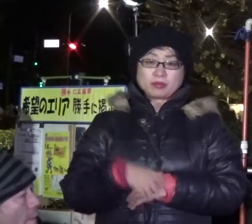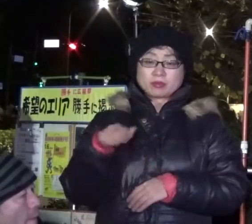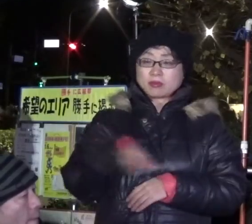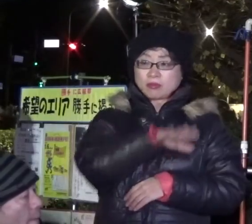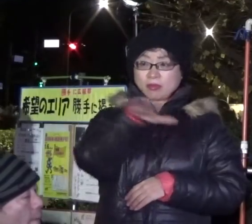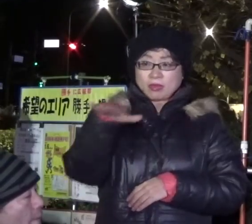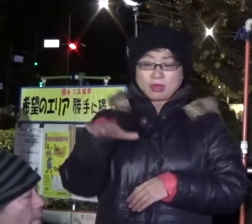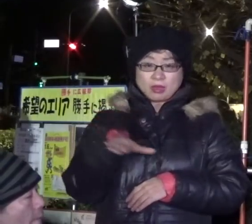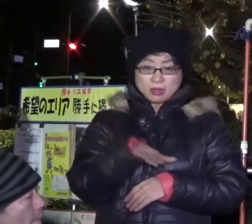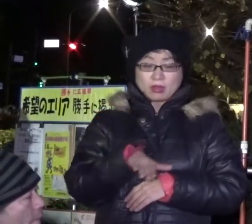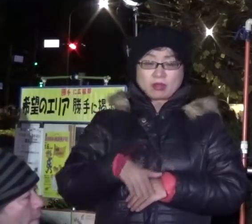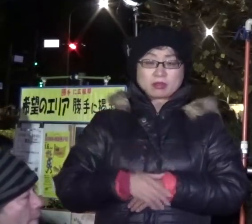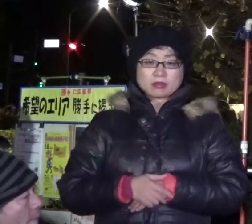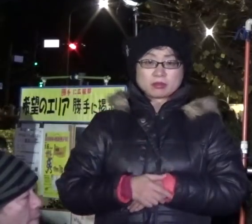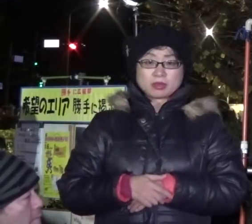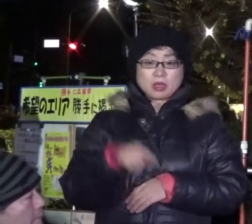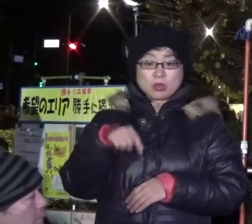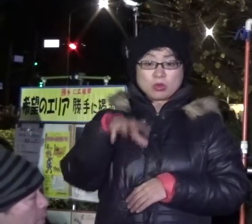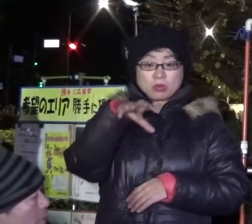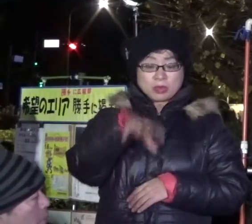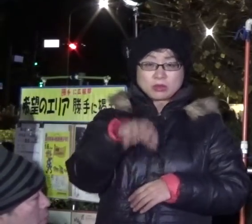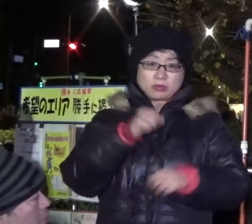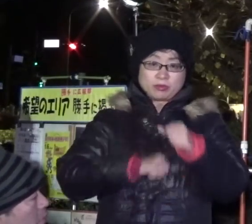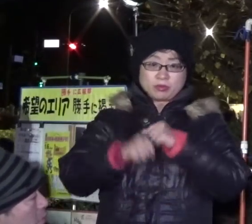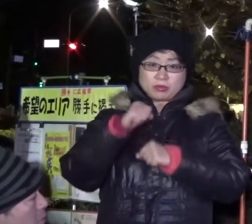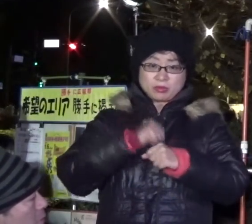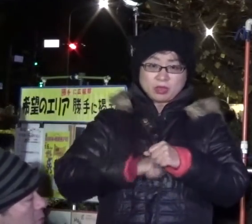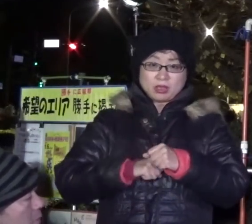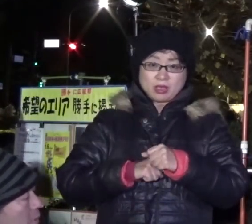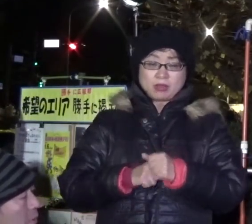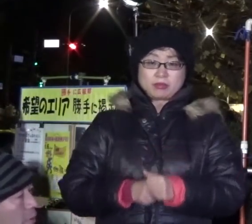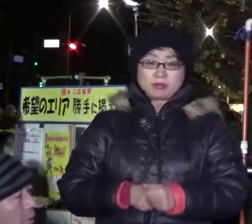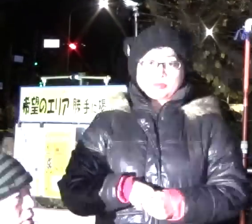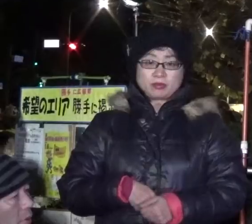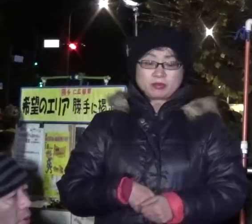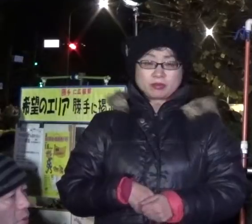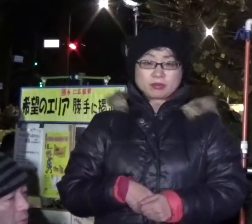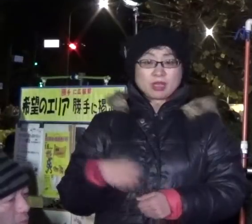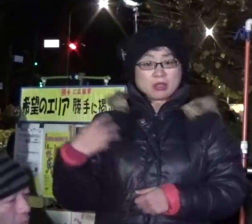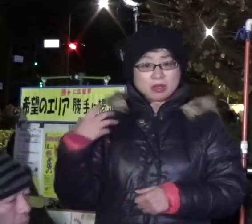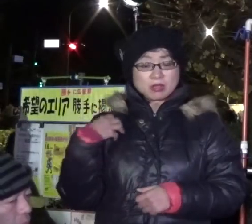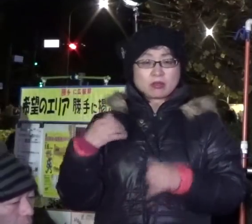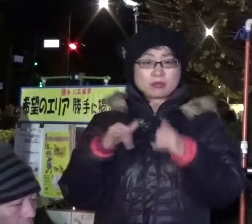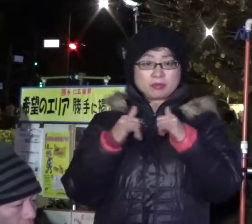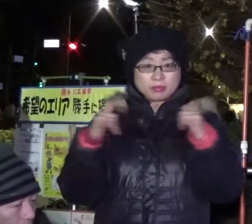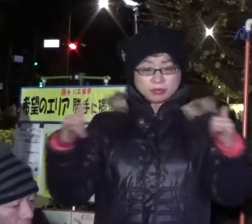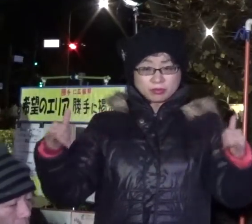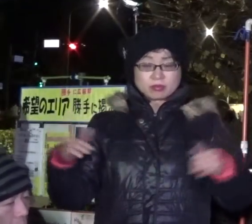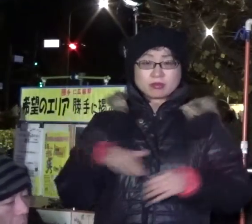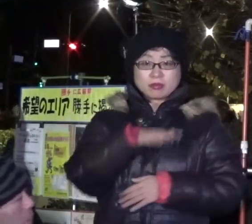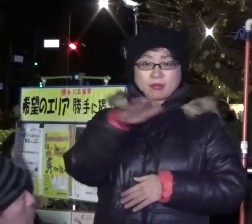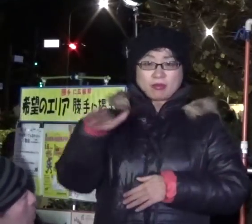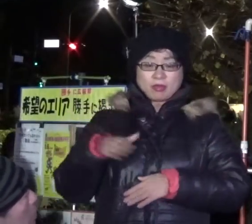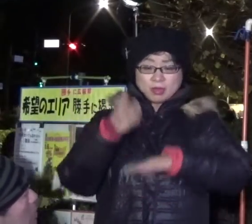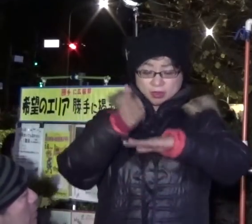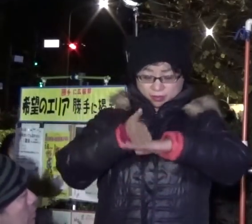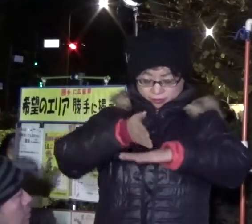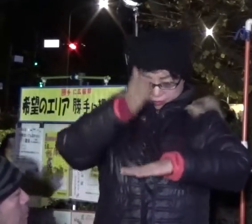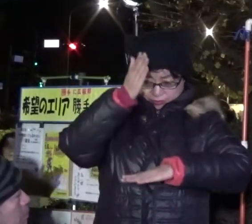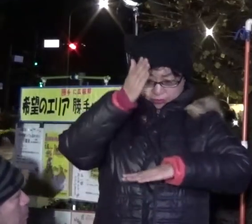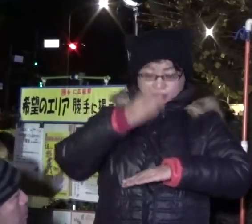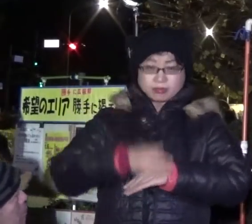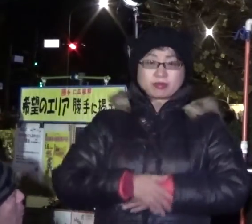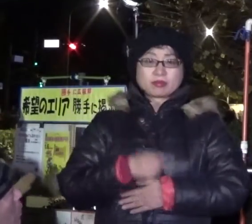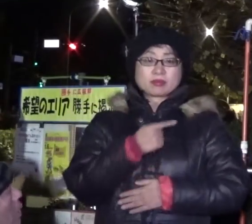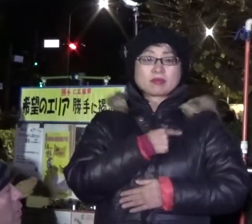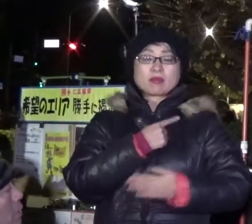ん方、そしてここを運営されているですね、もう人々、一人一人の皆さんにね、御礼申し上げたいと思います。それ